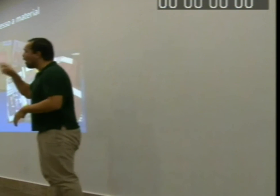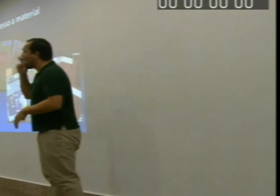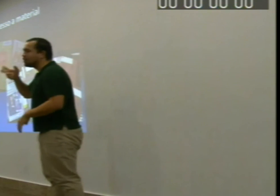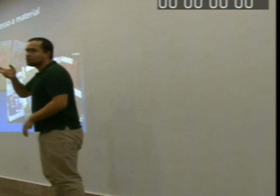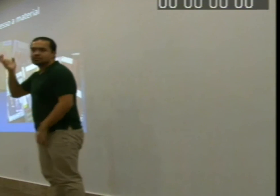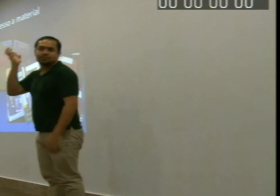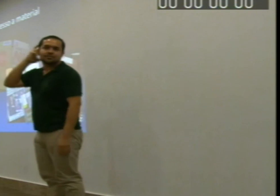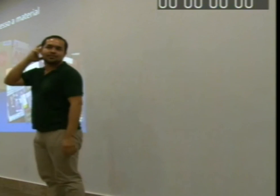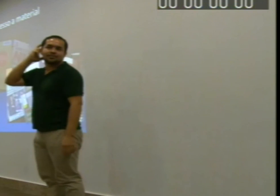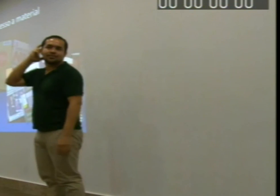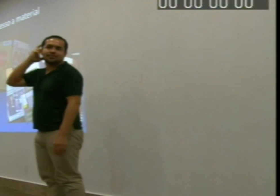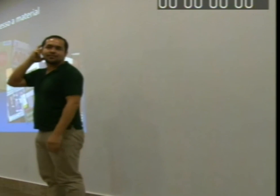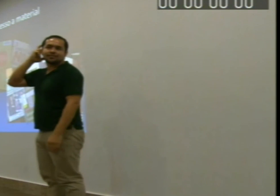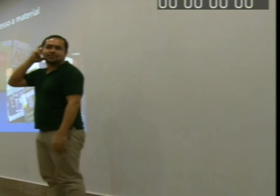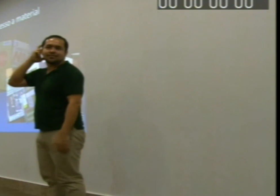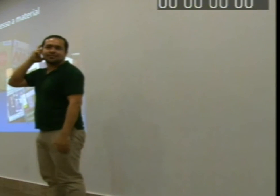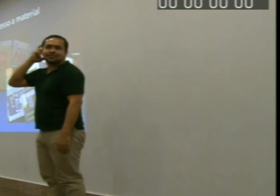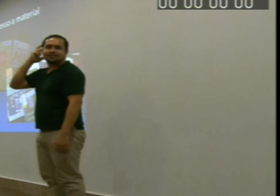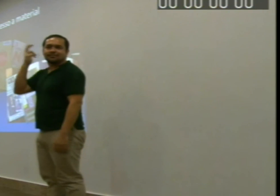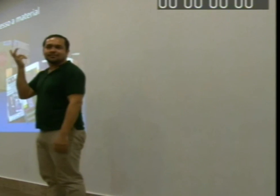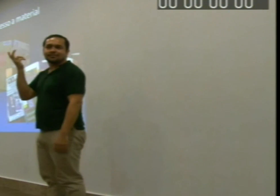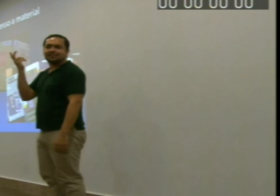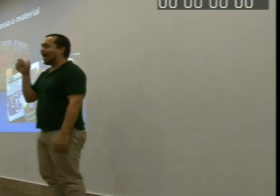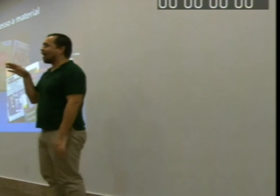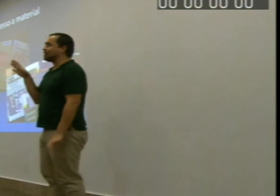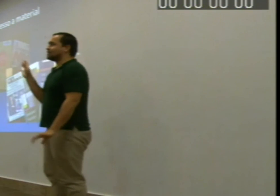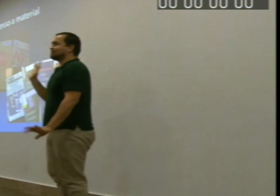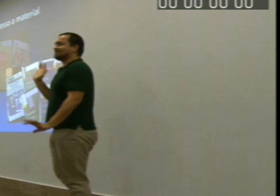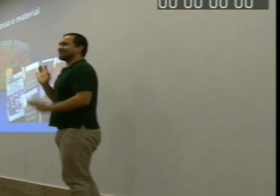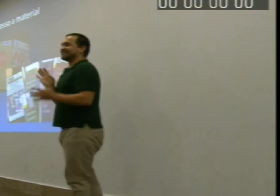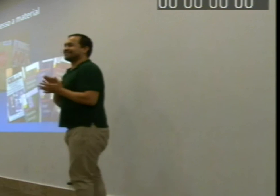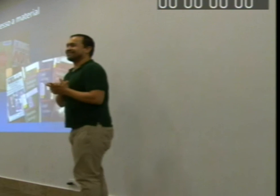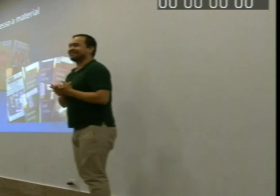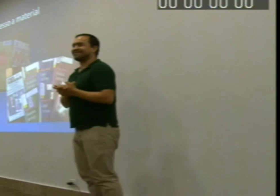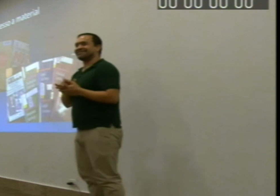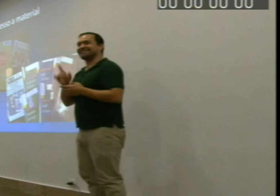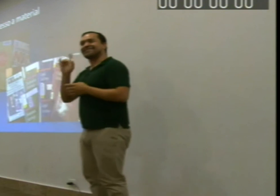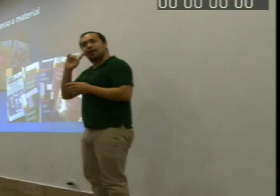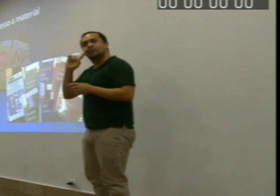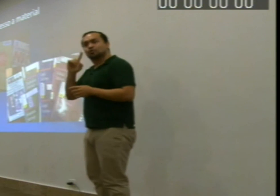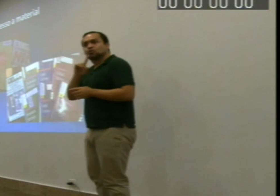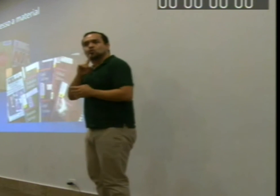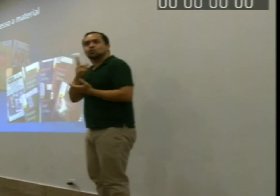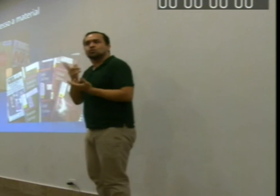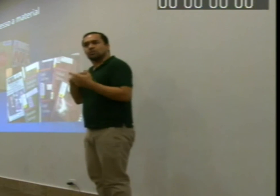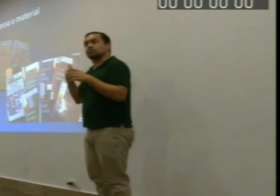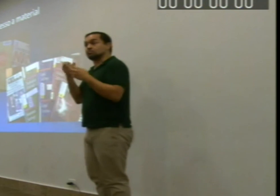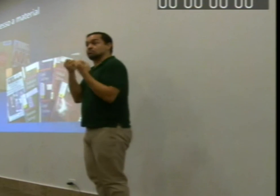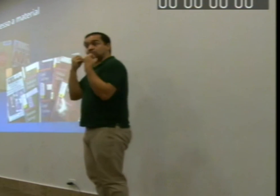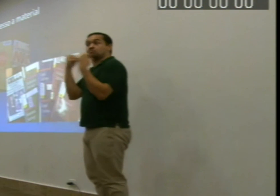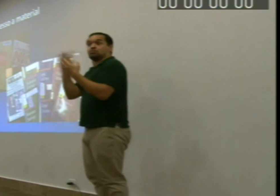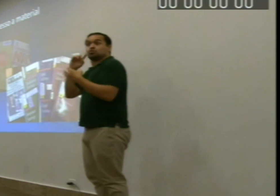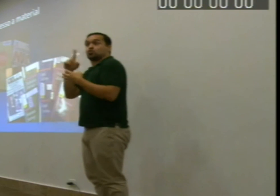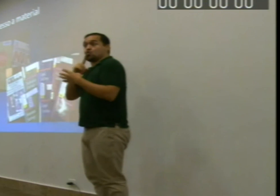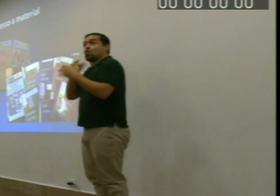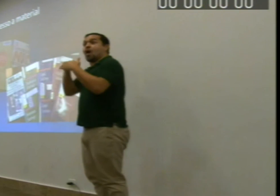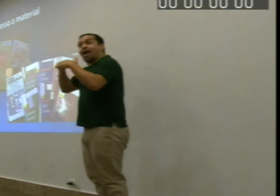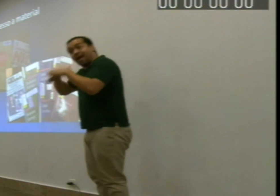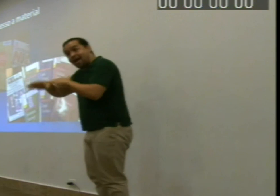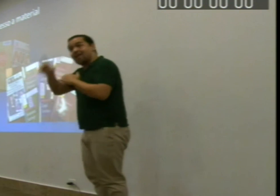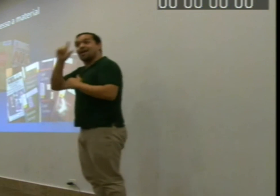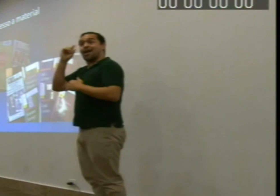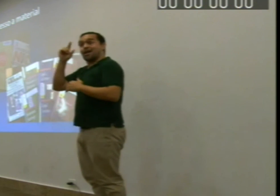essa regra Ah eu ia olhar ele então ele era implantado Ah tá desculpa então era surdo mas era